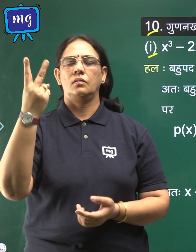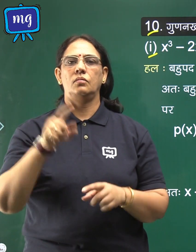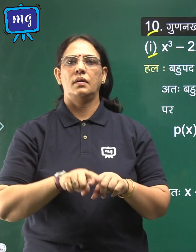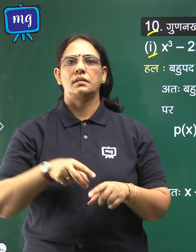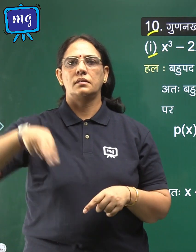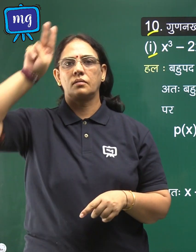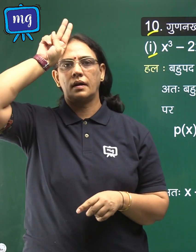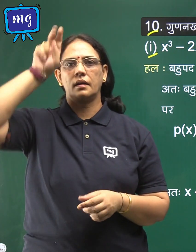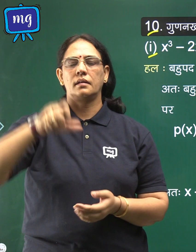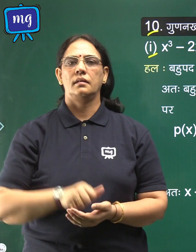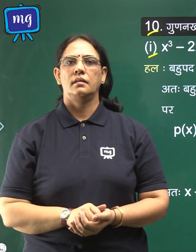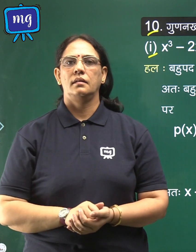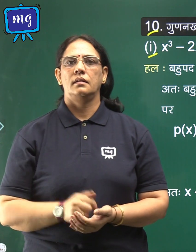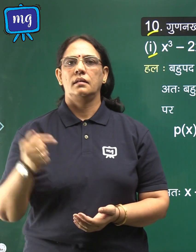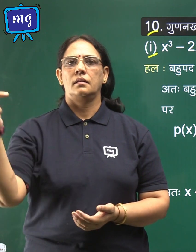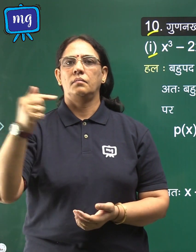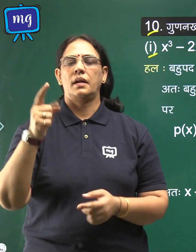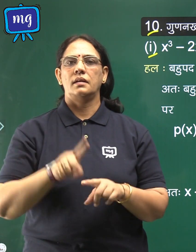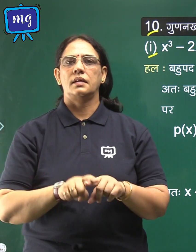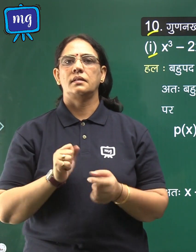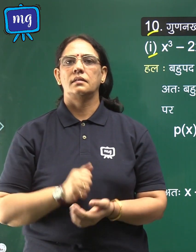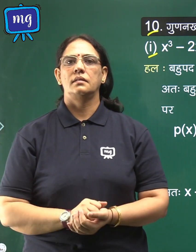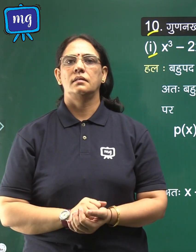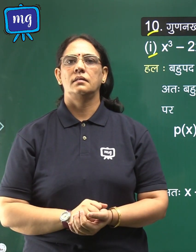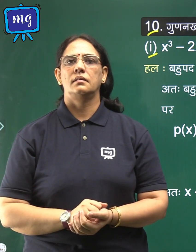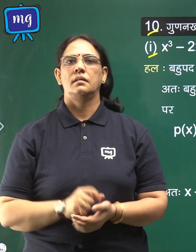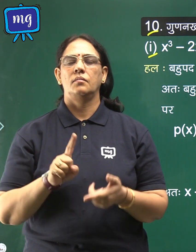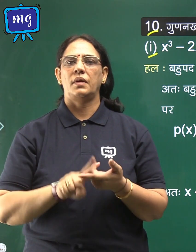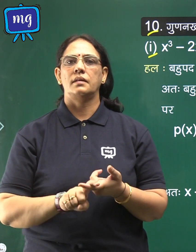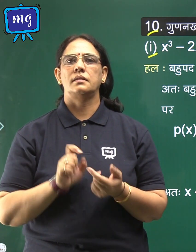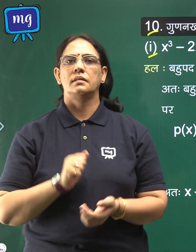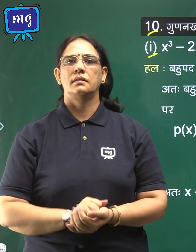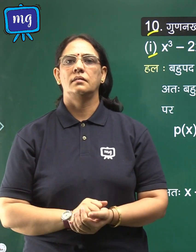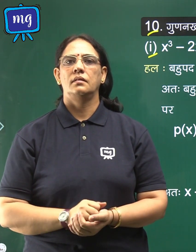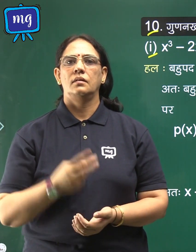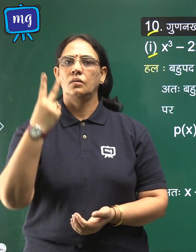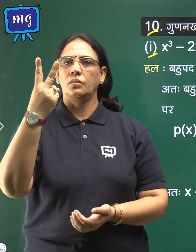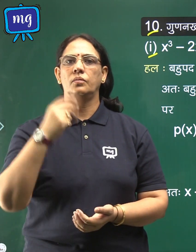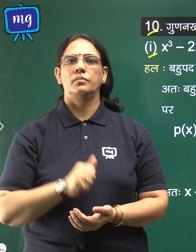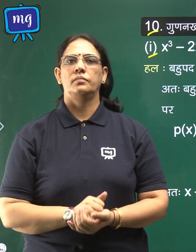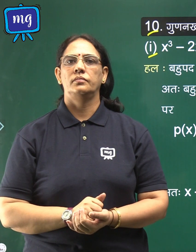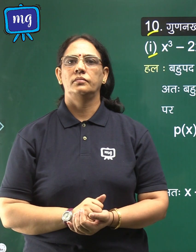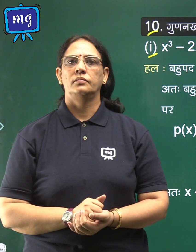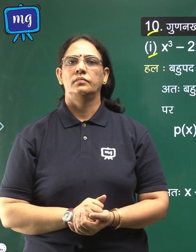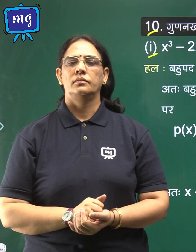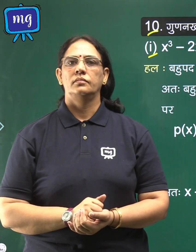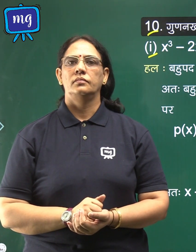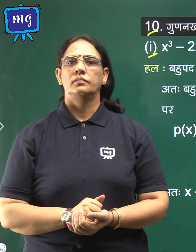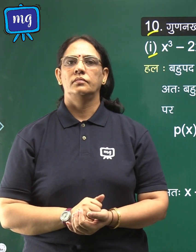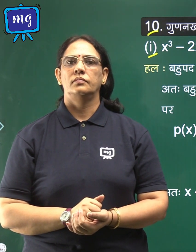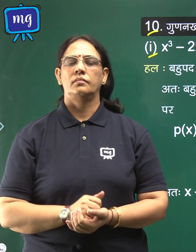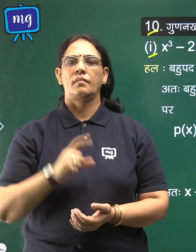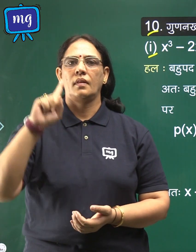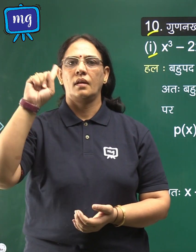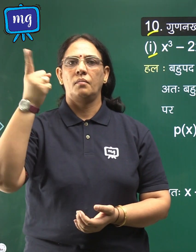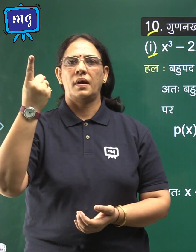2x² माइनस x प्लस 2 पहले